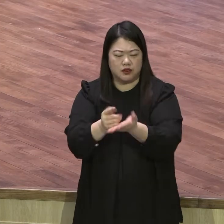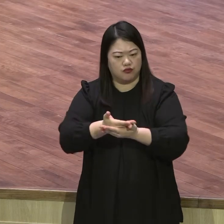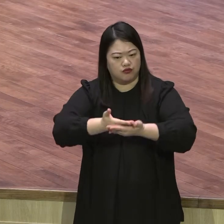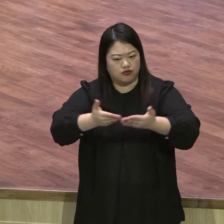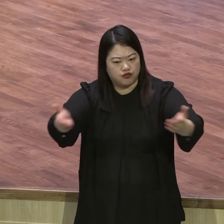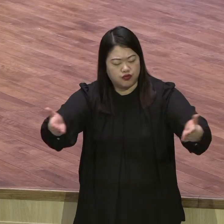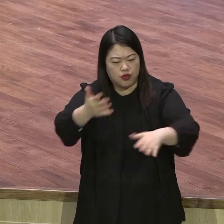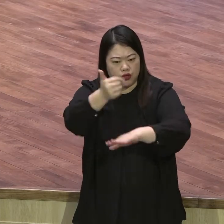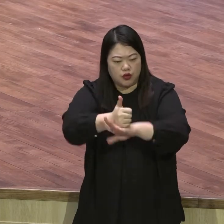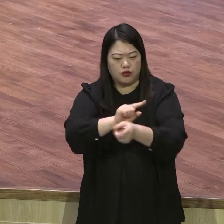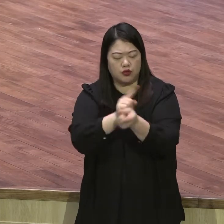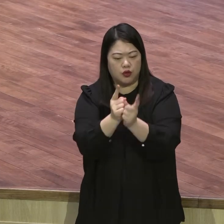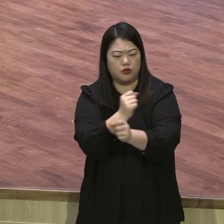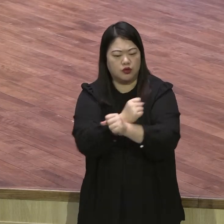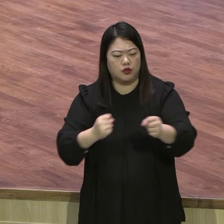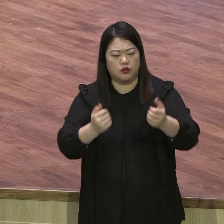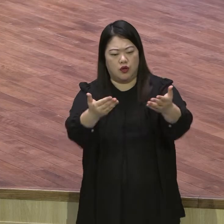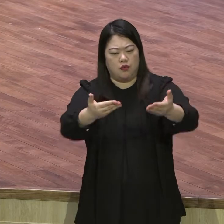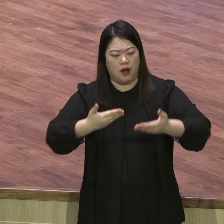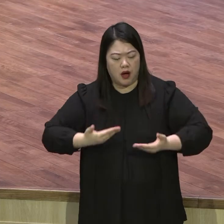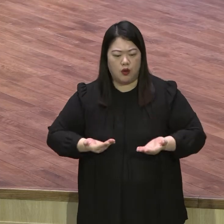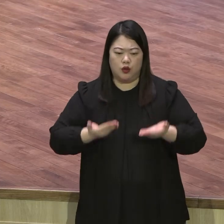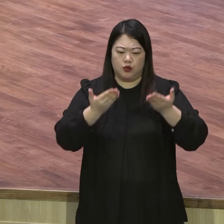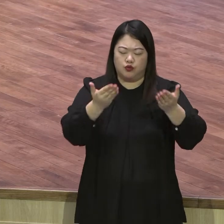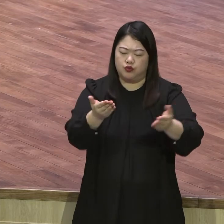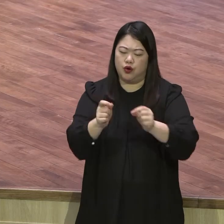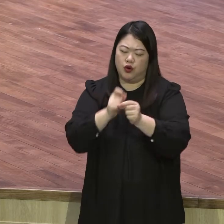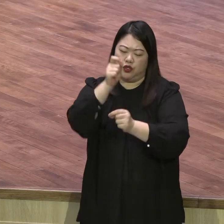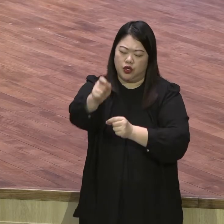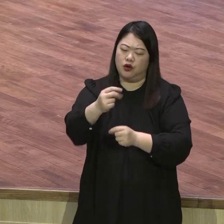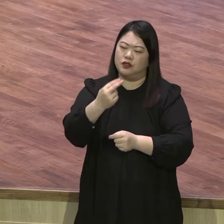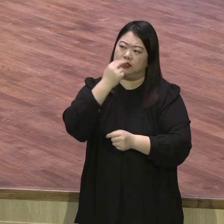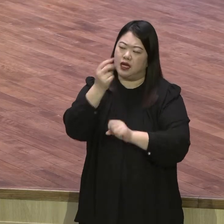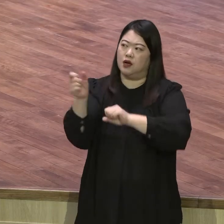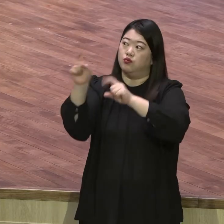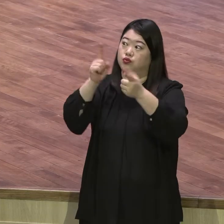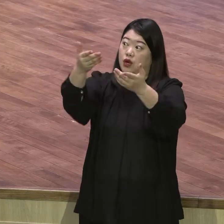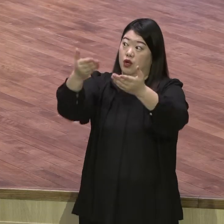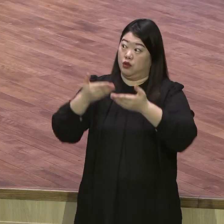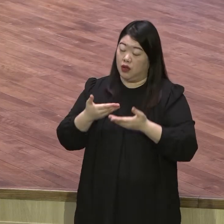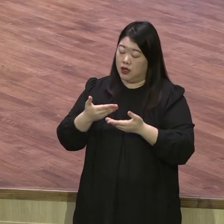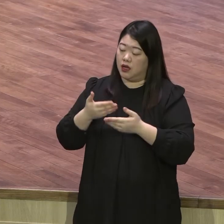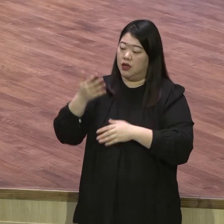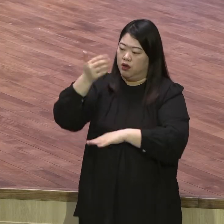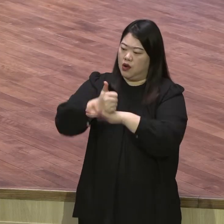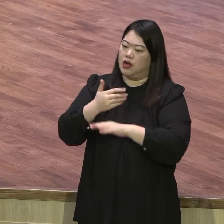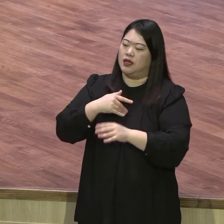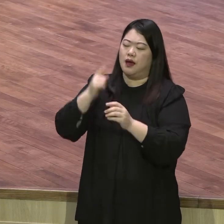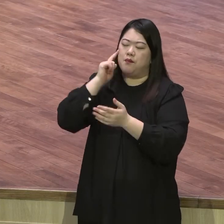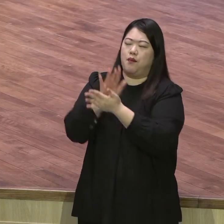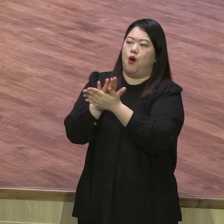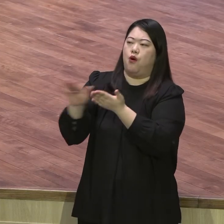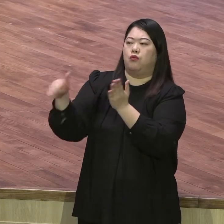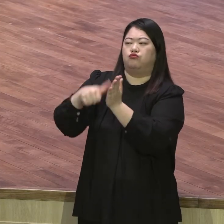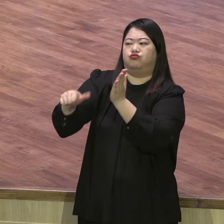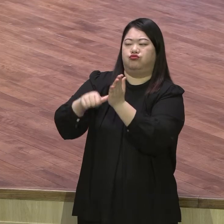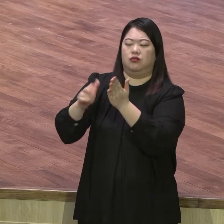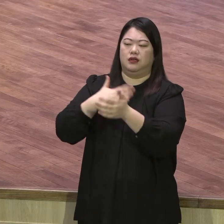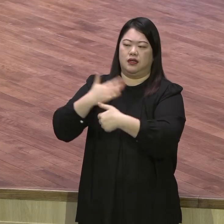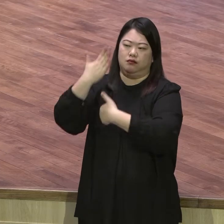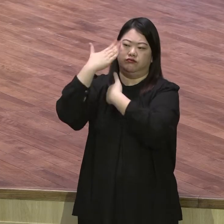용서함으로 용서받고 죽음으로서 영생으로 부활하리니 주여 나를 평화의 도구로 서 주소서.